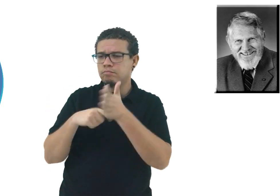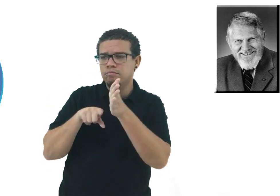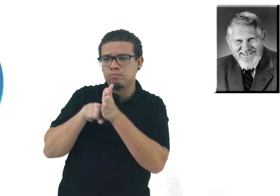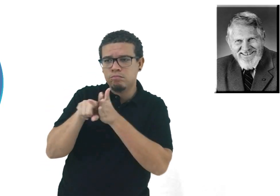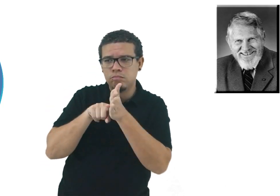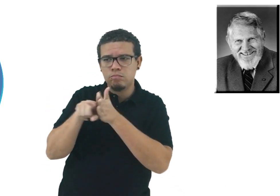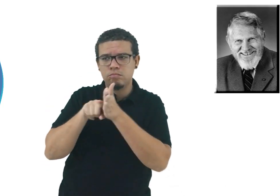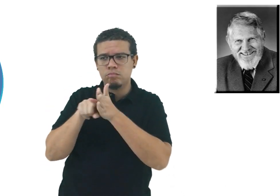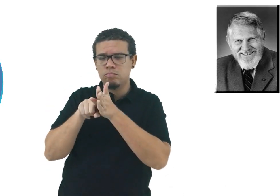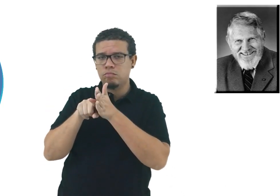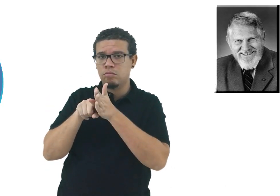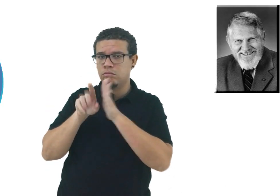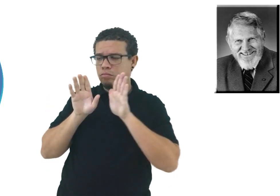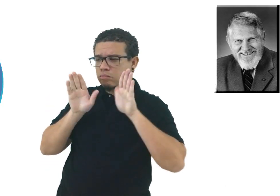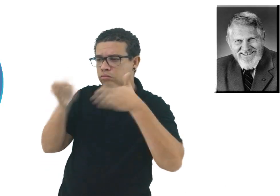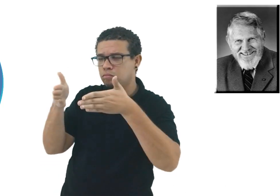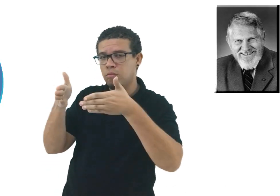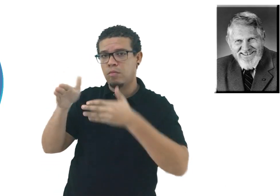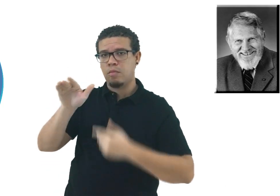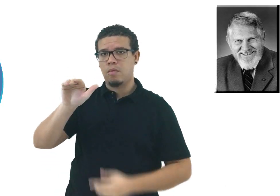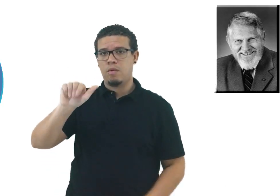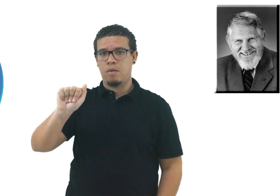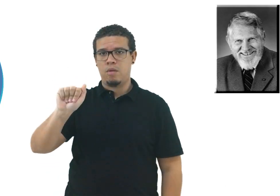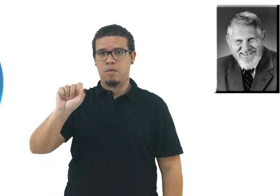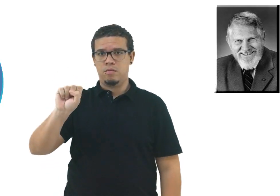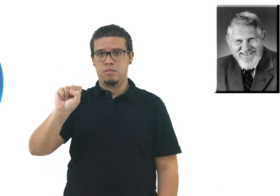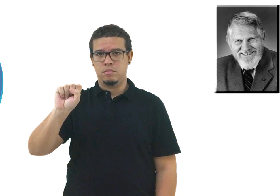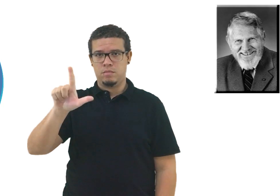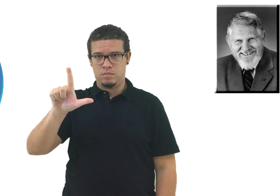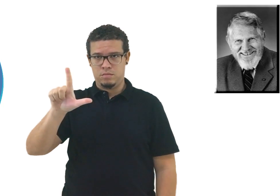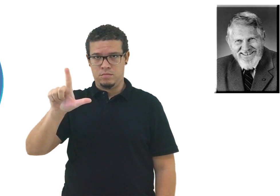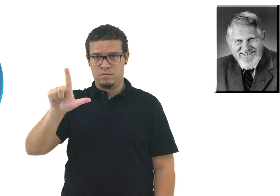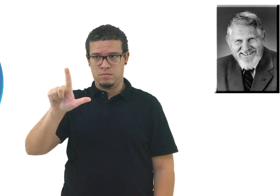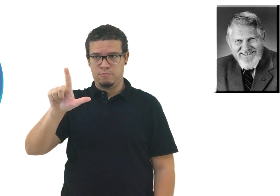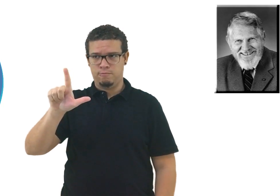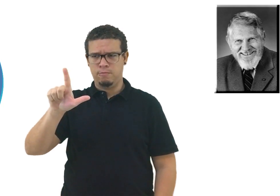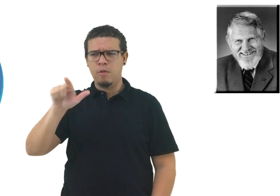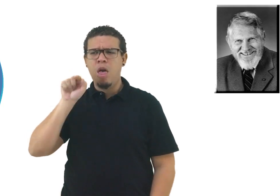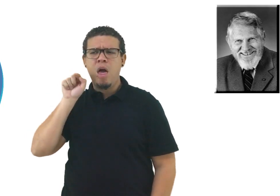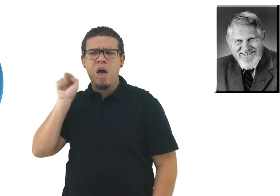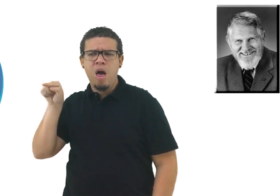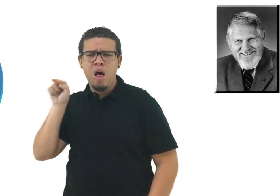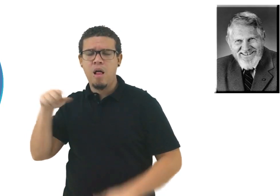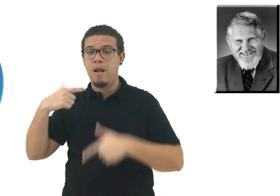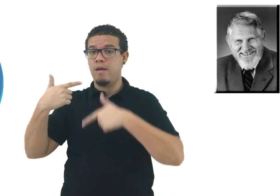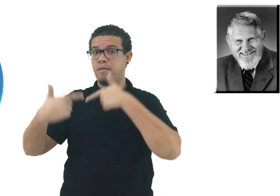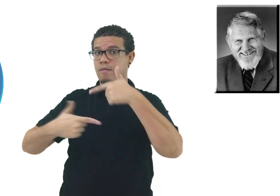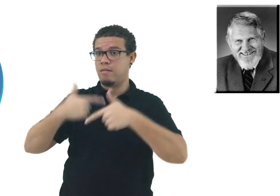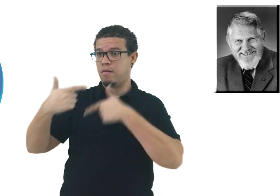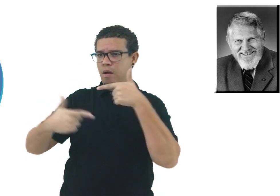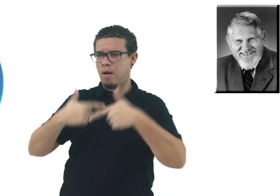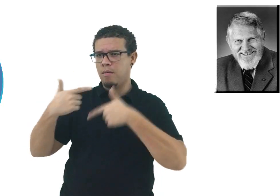Ele foi um pesquisador, um estudioso da língua de sinais americana.